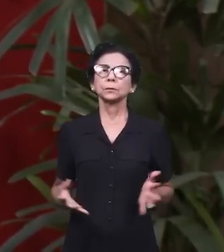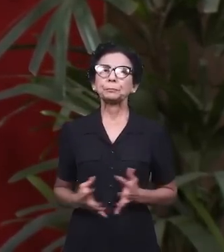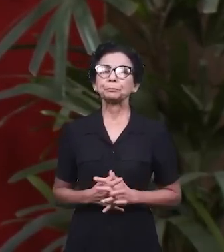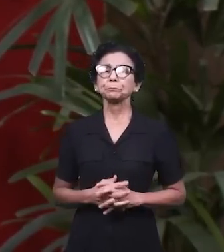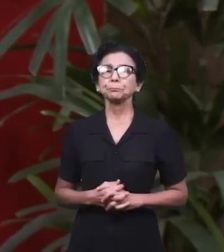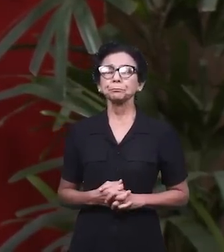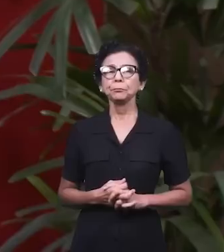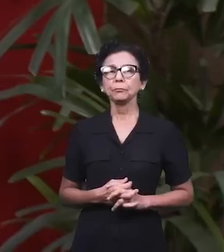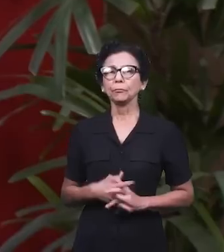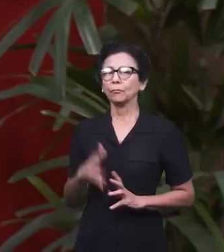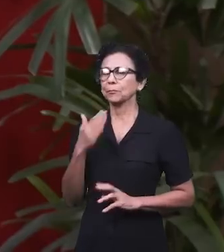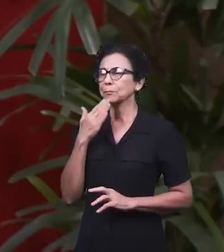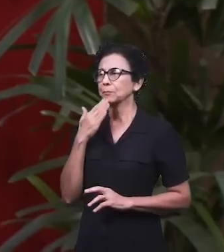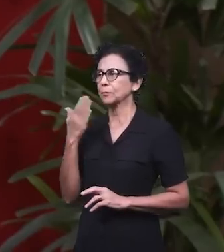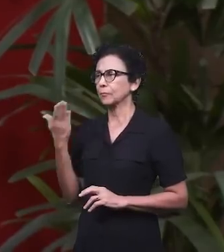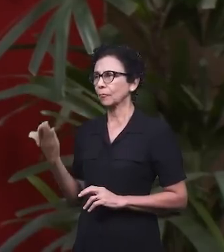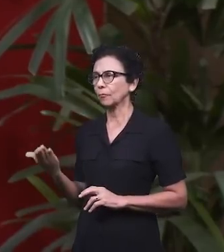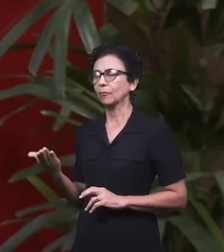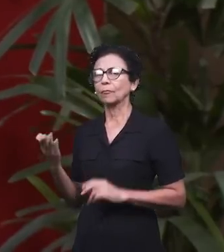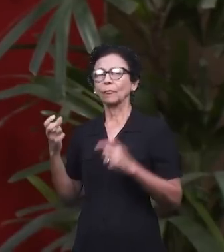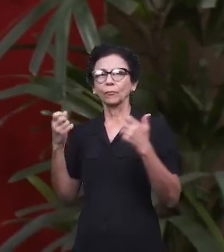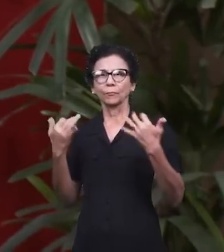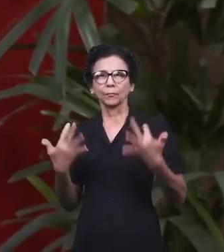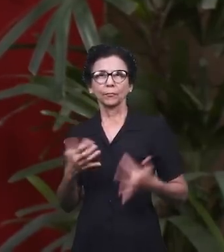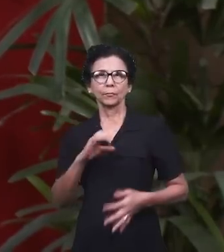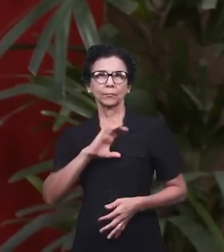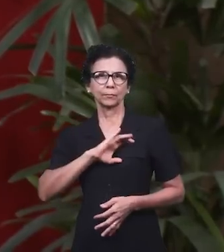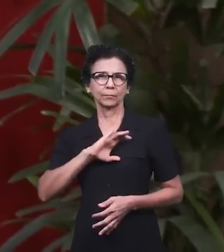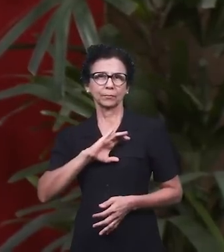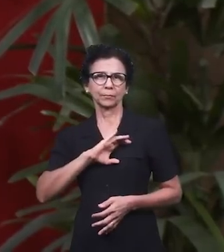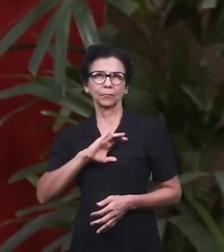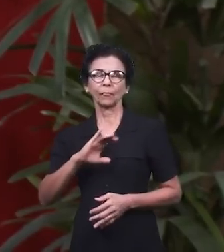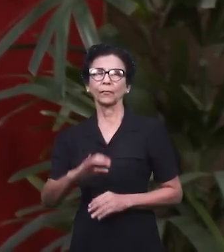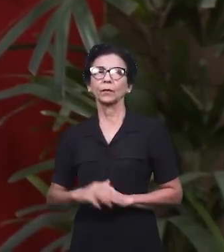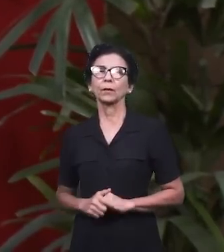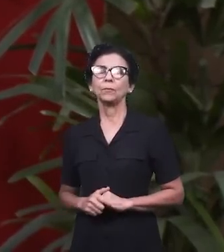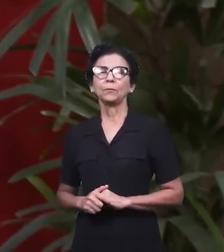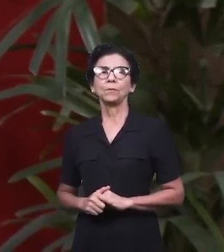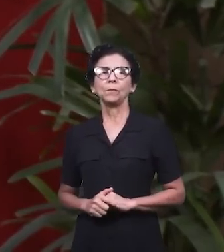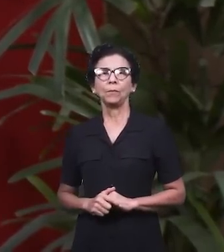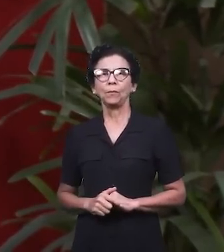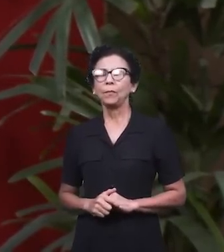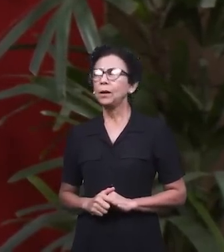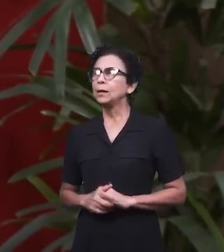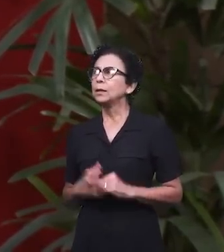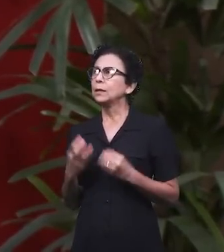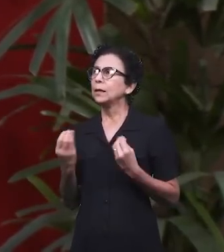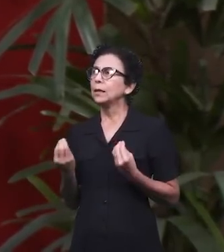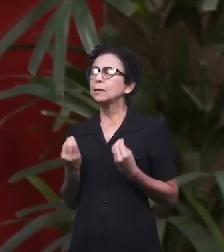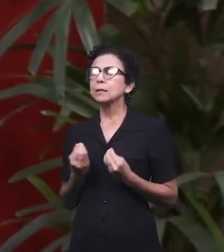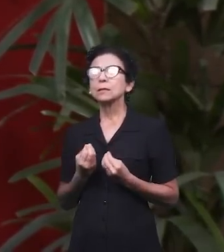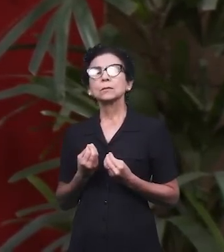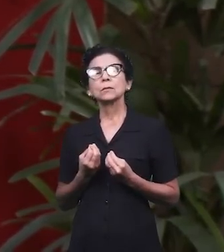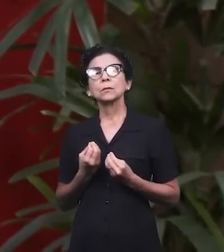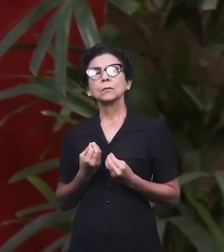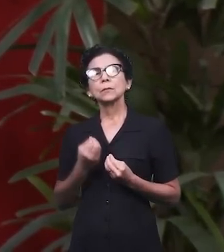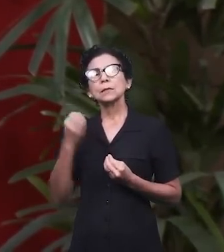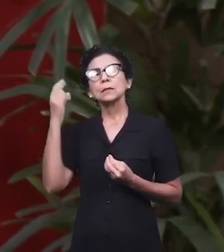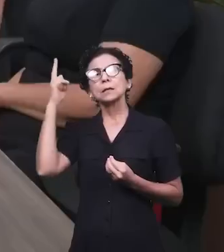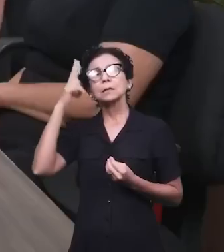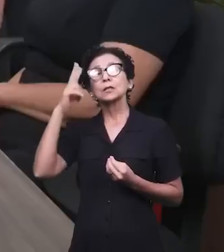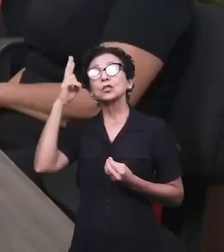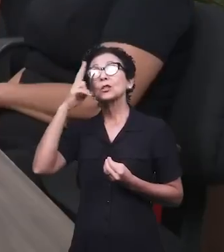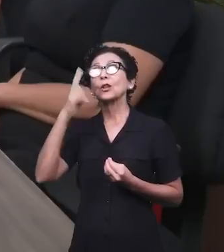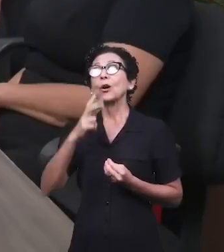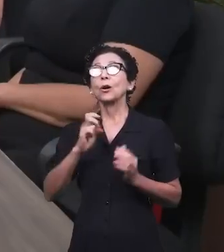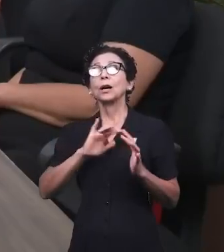Eu vou pedir um pouquinho para a irmã Cidinha ela explicar um pouco, contar um pouco como é que foi, trazer esse aspecto histórico, né? Como é que